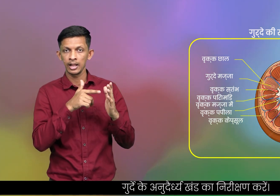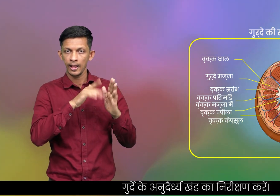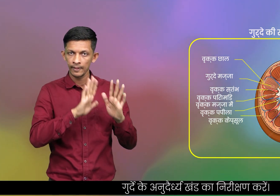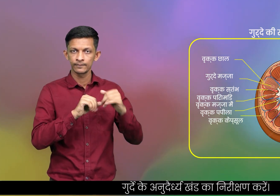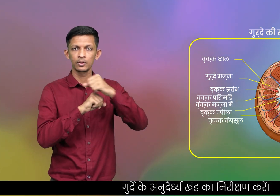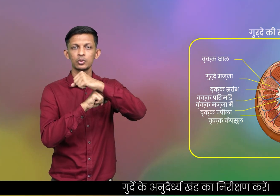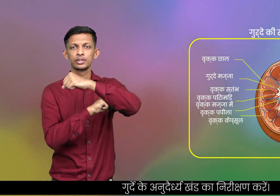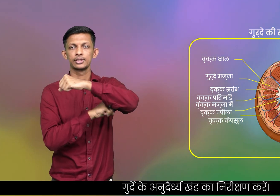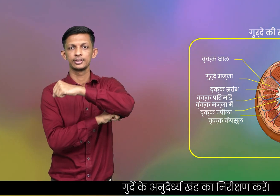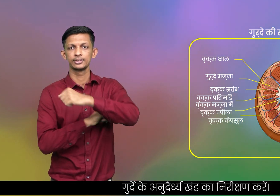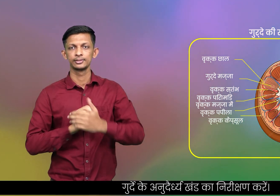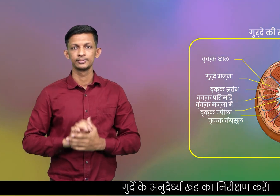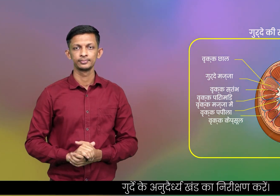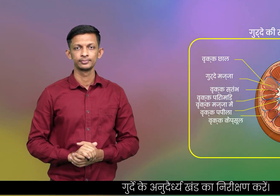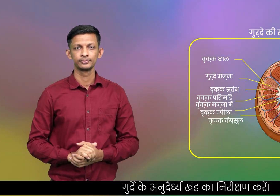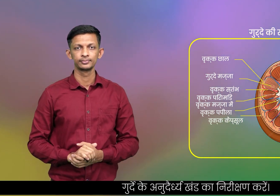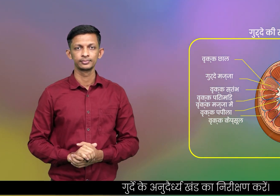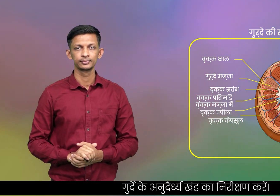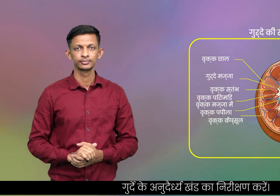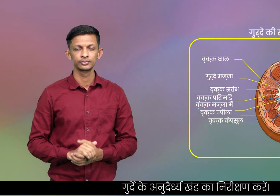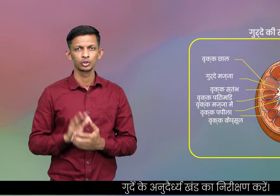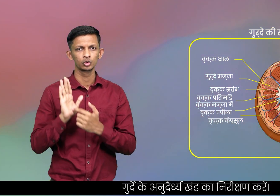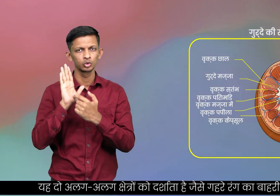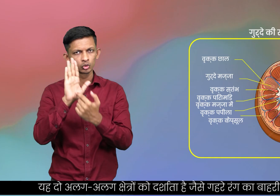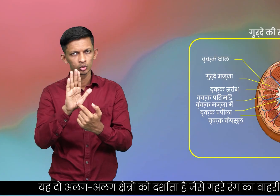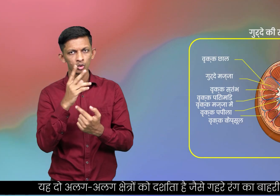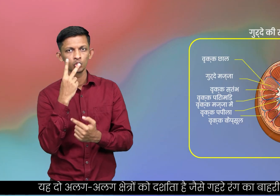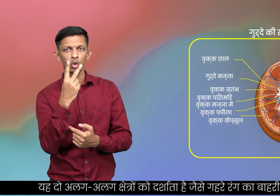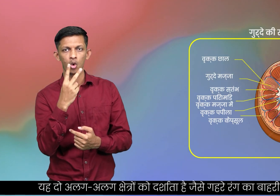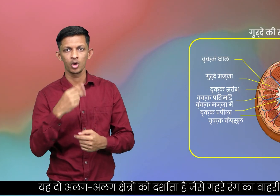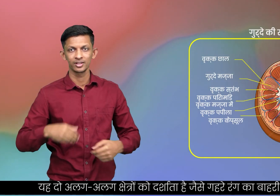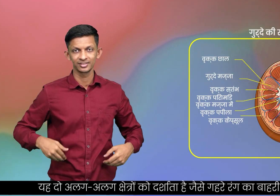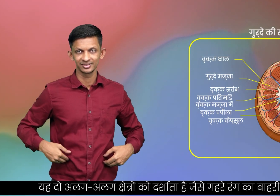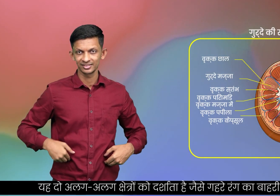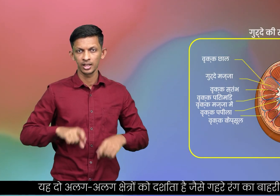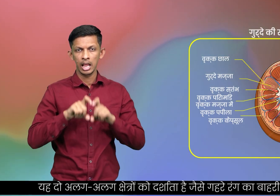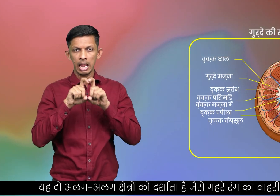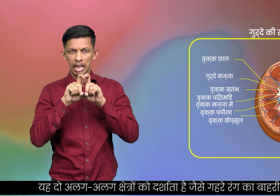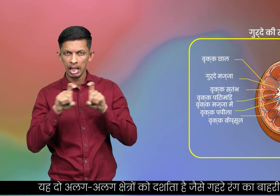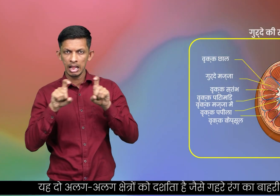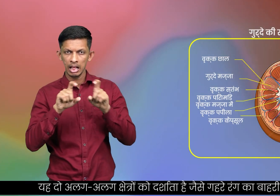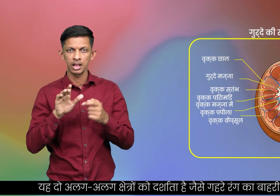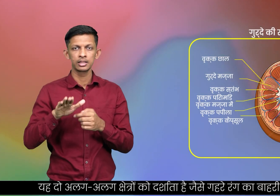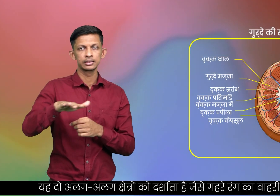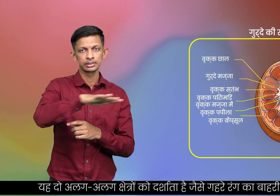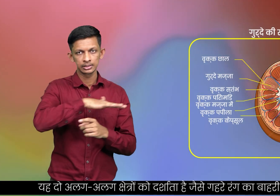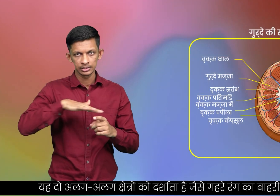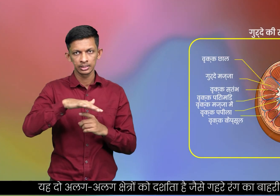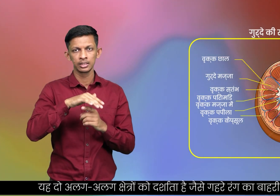आंतरिक खंड का निरीक्षण करें। यह दो अलग अलग क्षेत्रों को दर्शाता है,